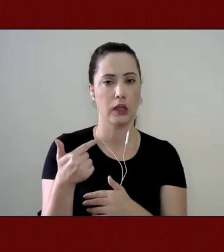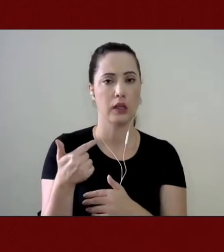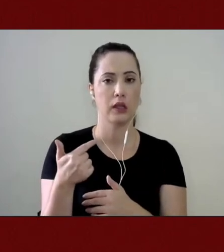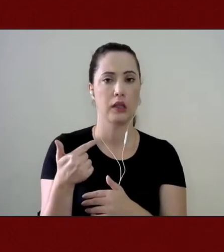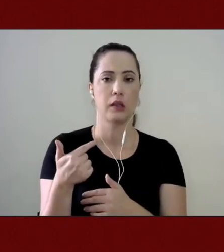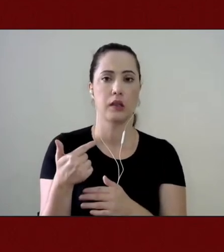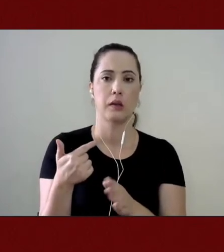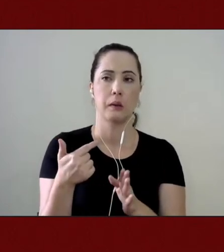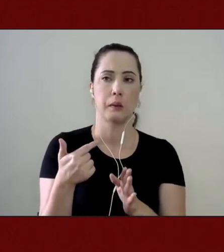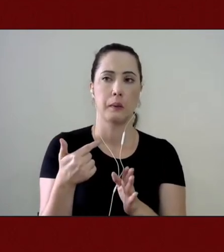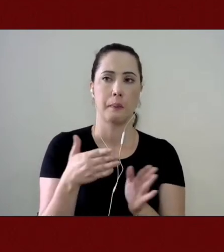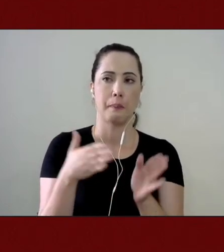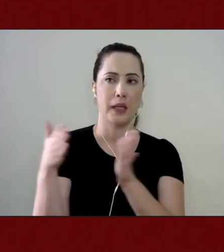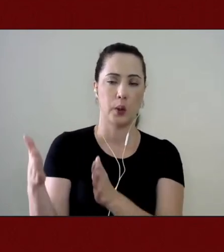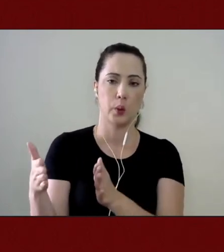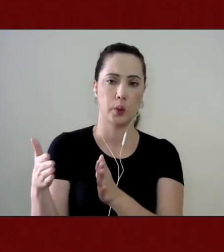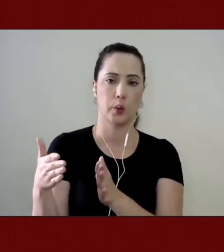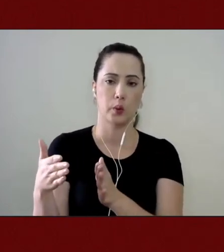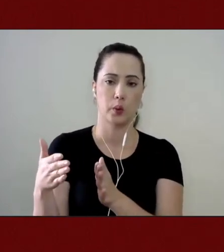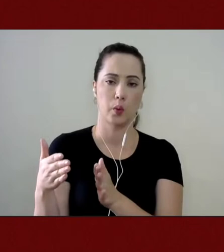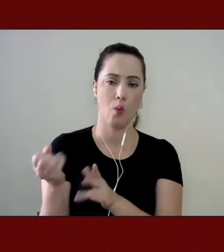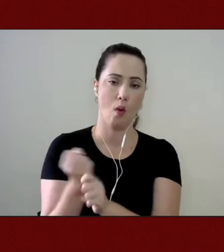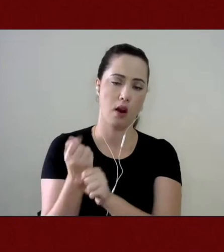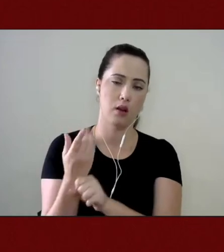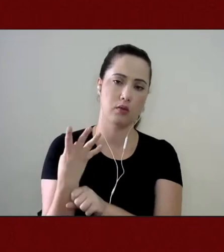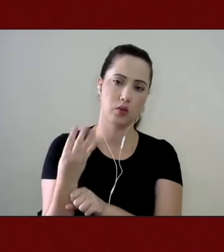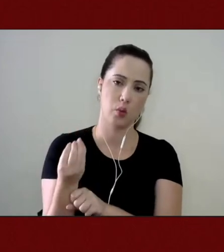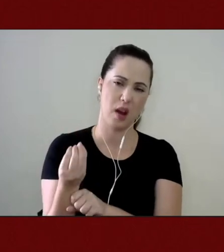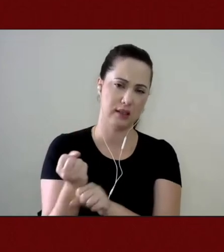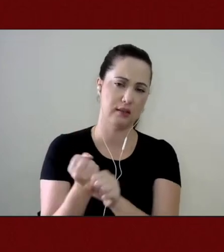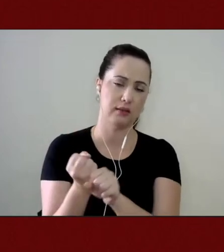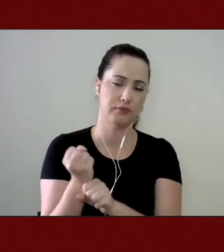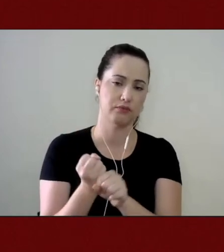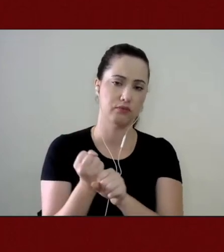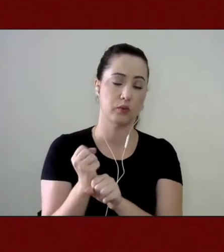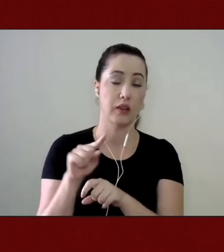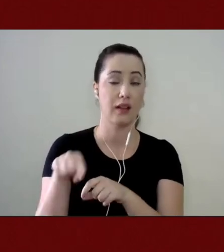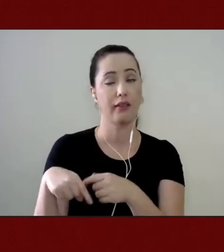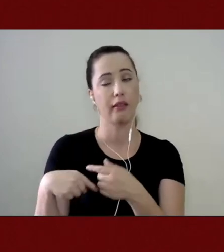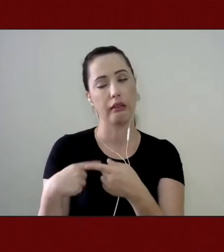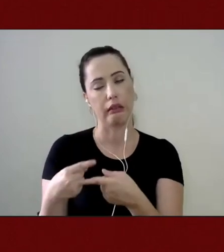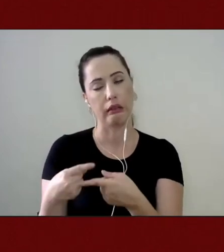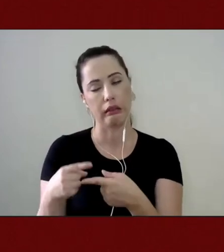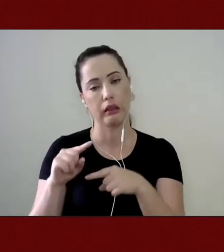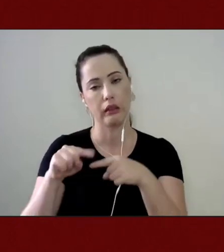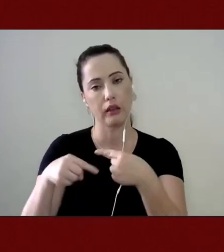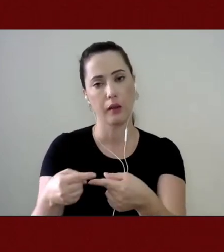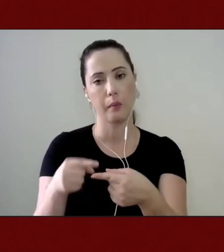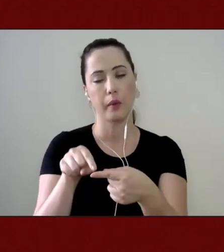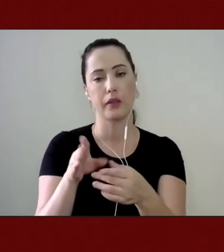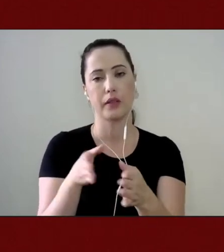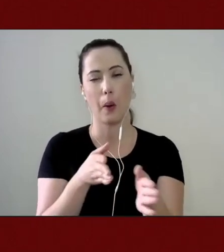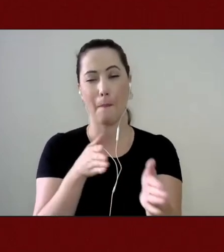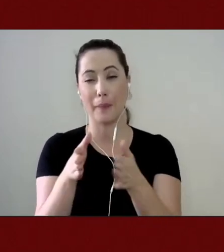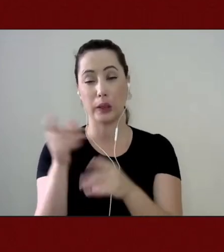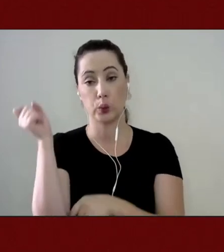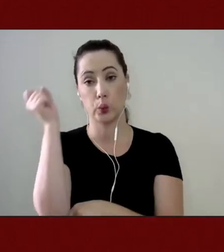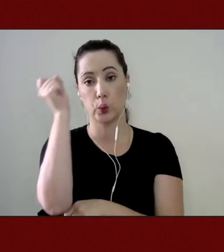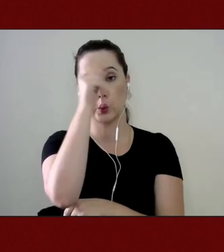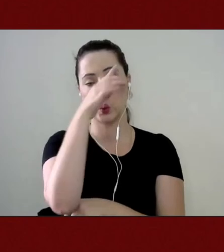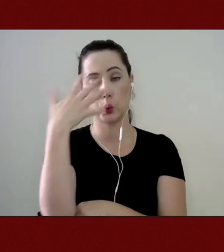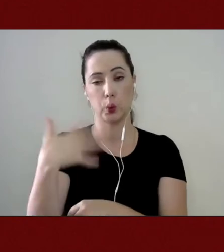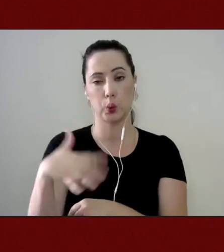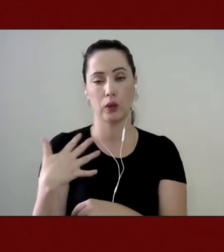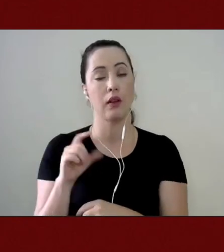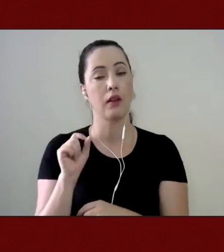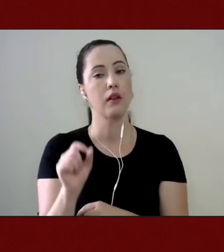40, mas que é substituído depois por uma fase muito, muito complexa e muito difícil, né, que